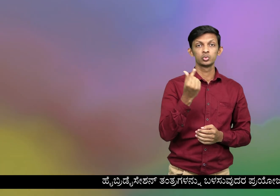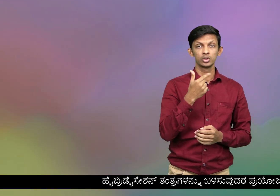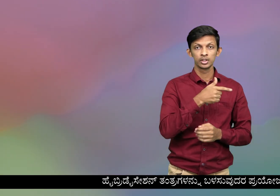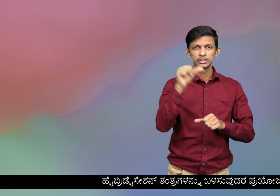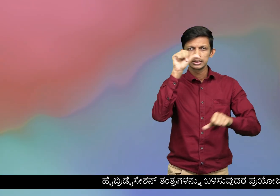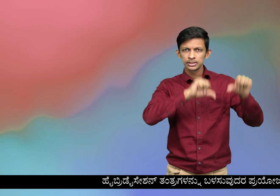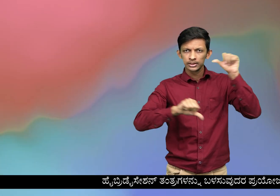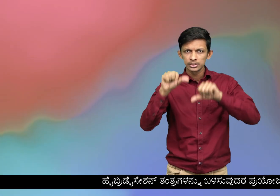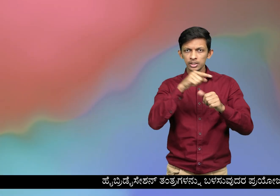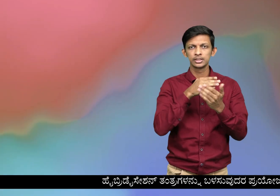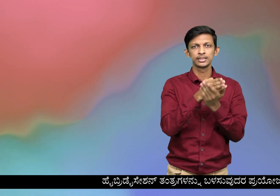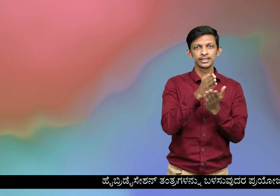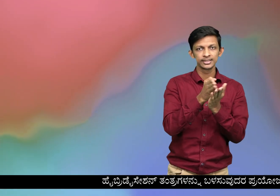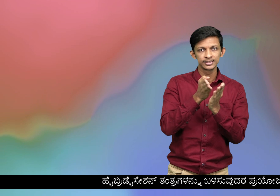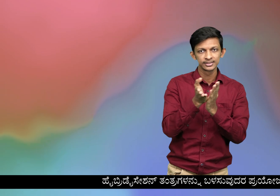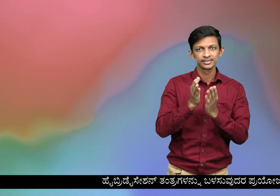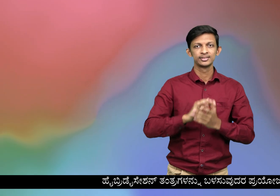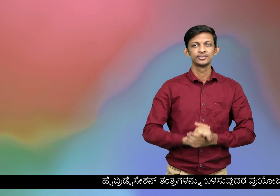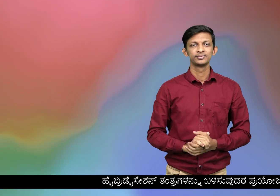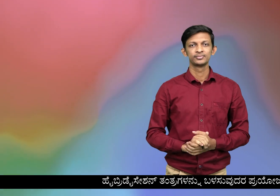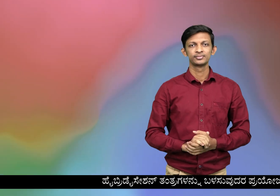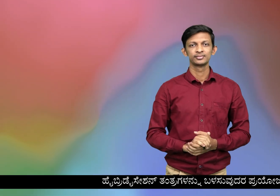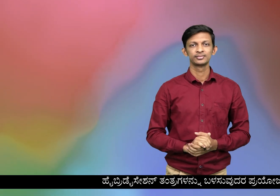ಹೈಬ್ರಿಡೈಸೇಷನ್ ತಂತ್ರಗಳನ್ನು ಬಳಸುವುದರ ಪ್ರಯೋಜನಗಳು